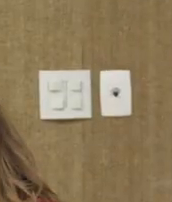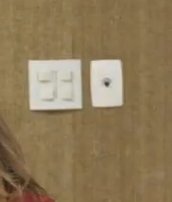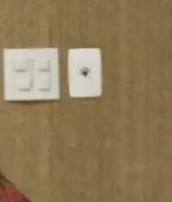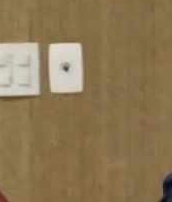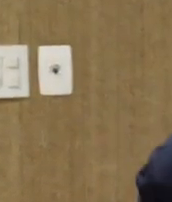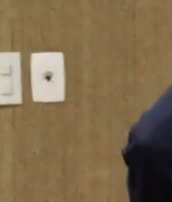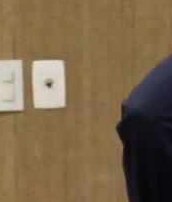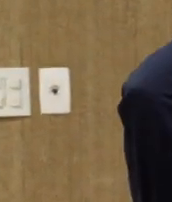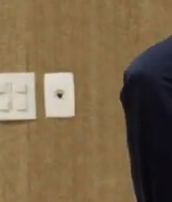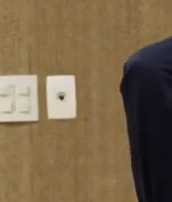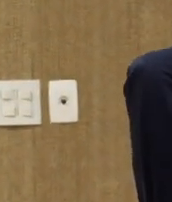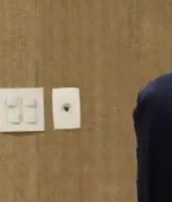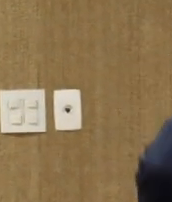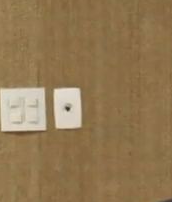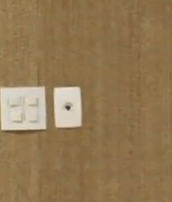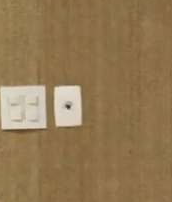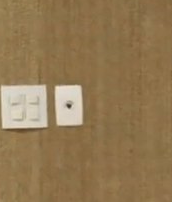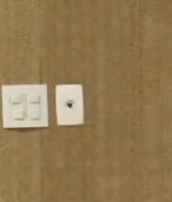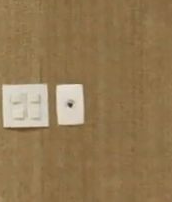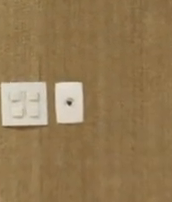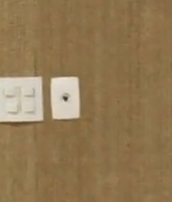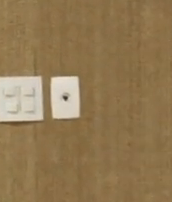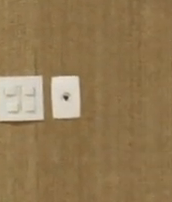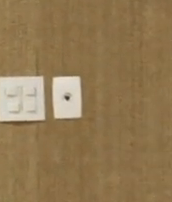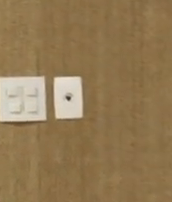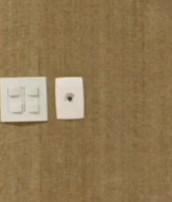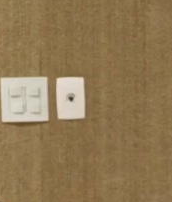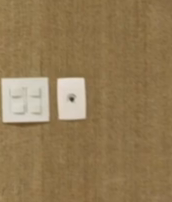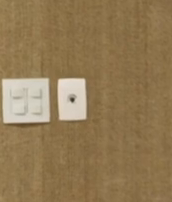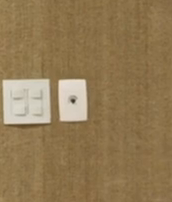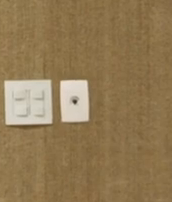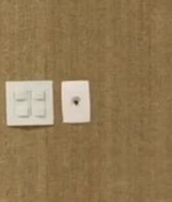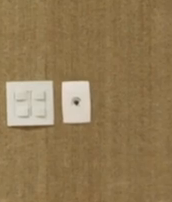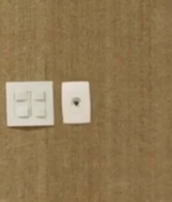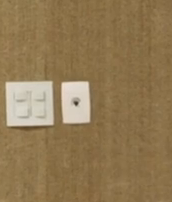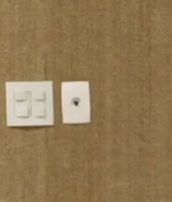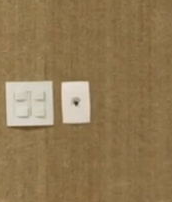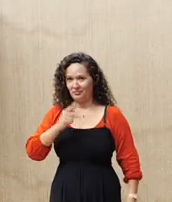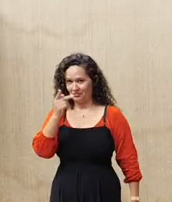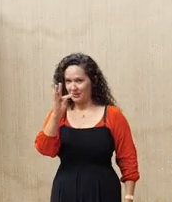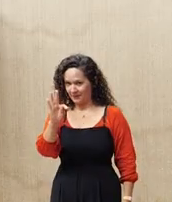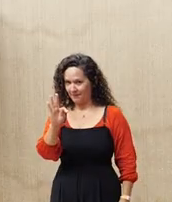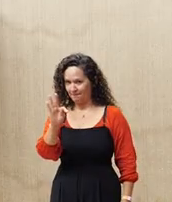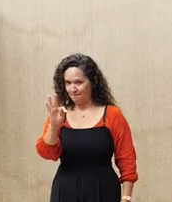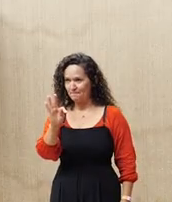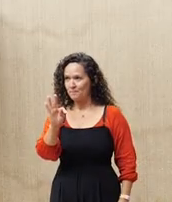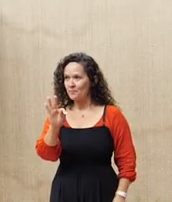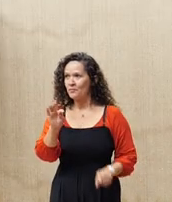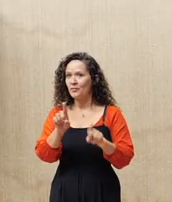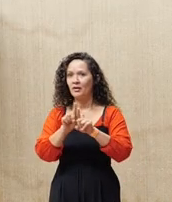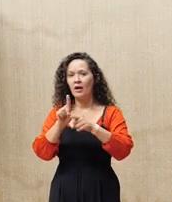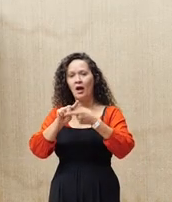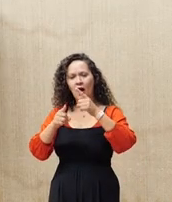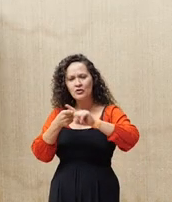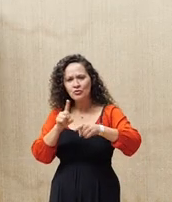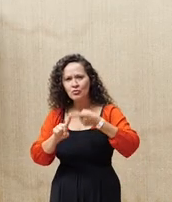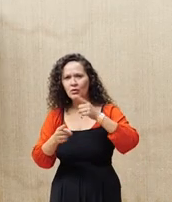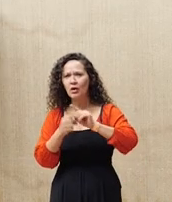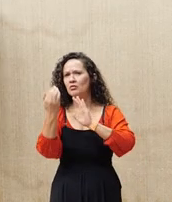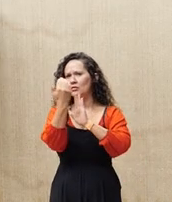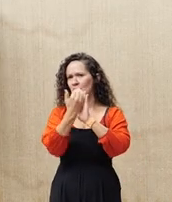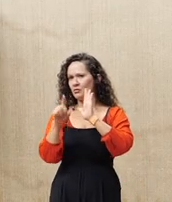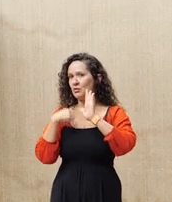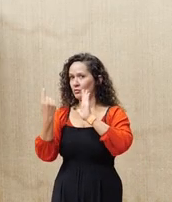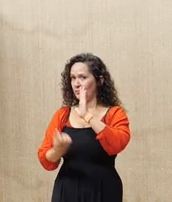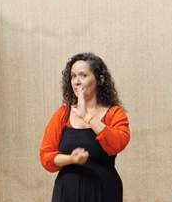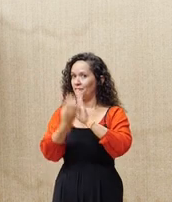Companheira Abidael Ambusten, nosso coordenador do Setorial de Segurança Pública do PT e um dos artífices do programa que nós